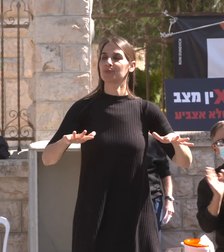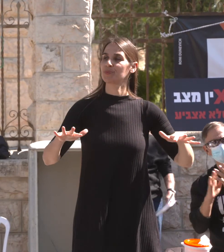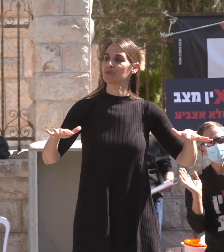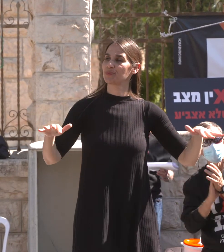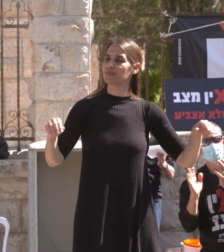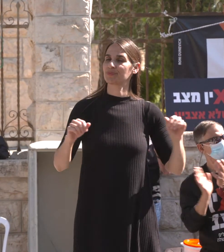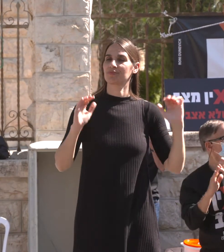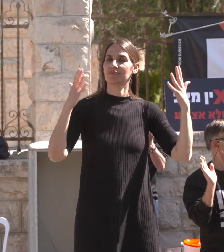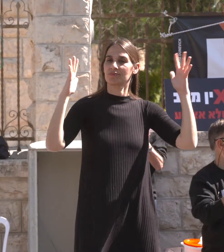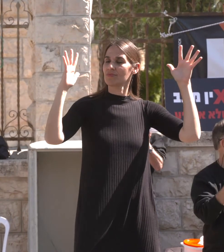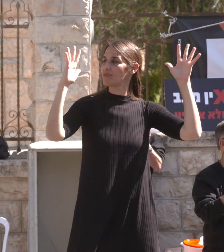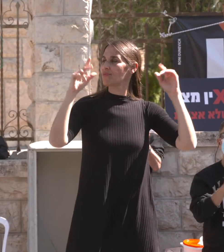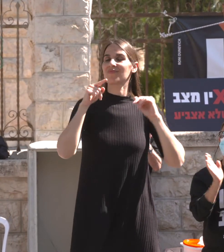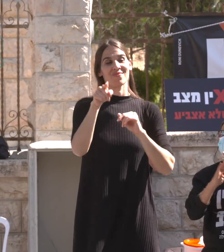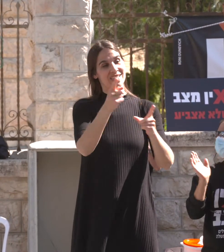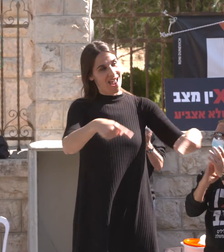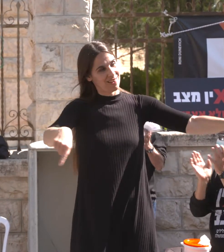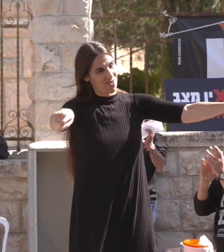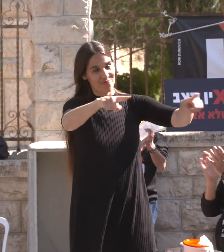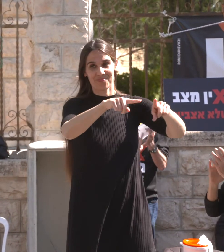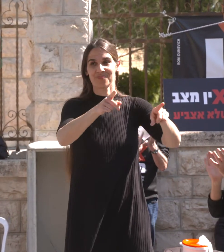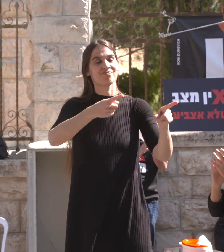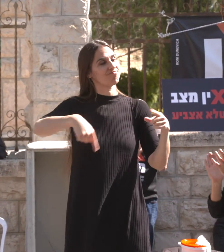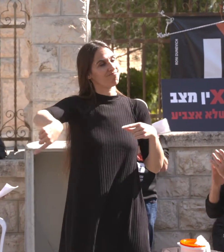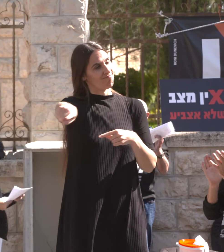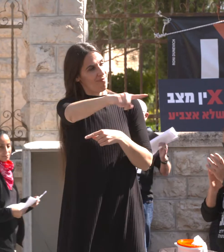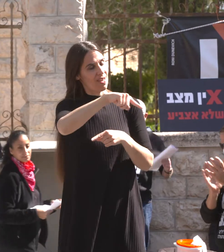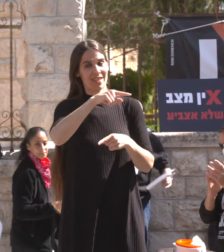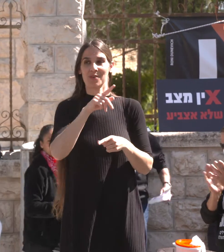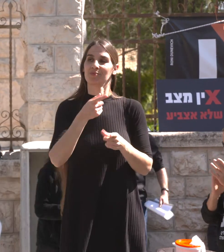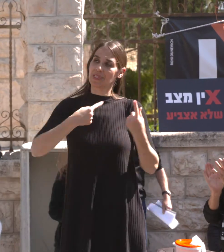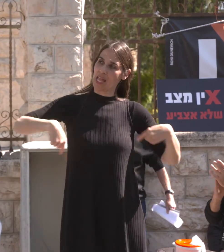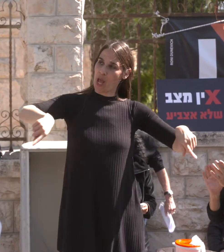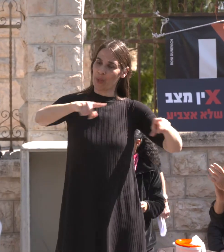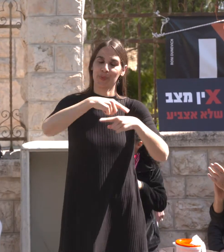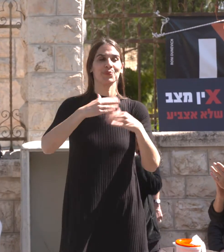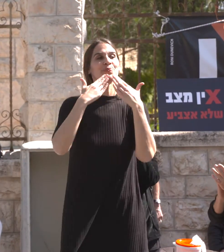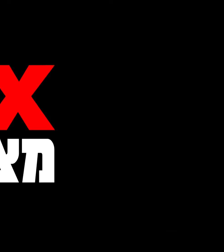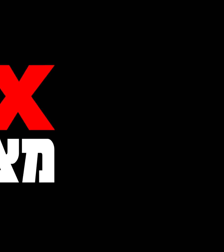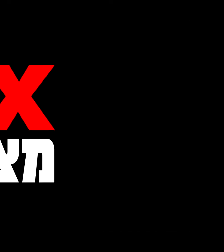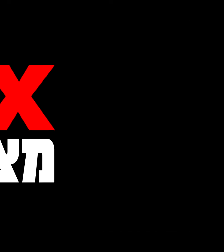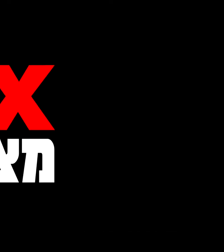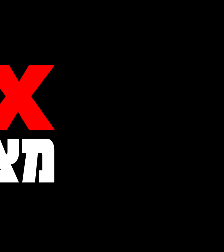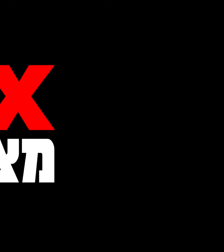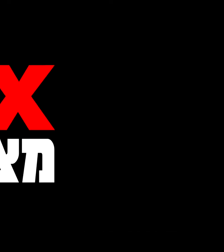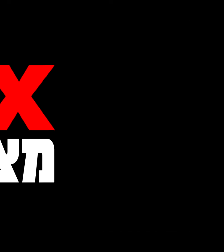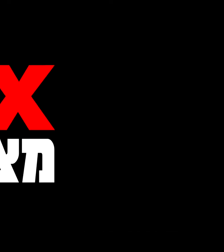הכל. וזה אתם, וזה אתם, וזה אנחנו. תודה רבה לכם.